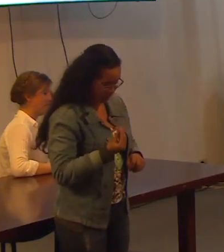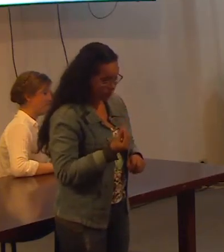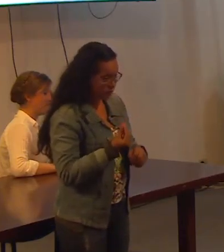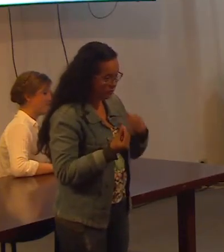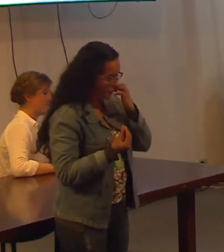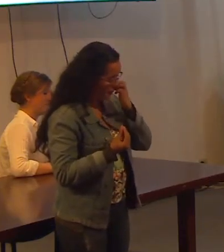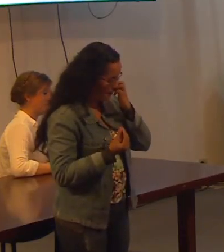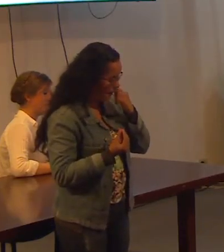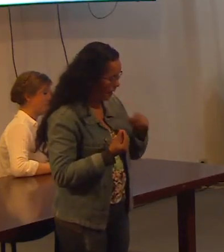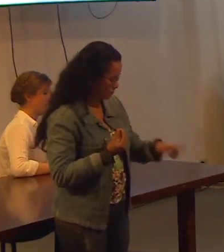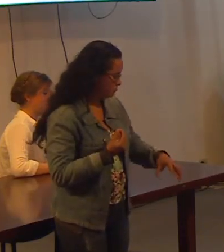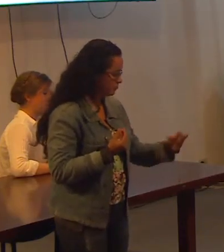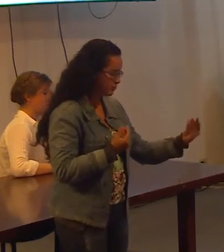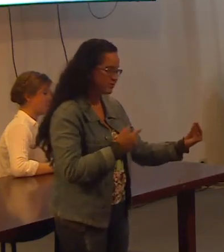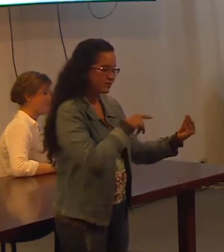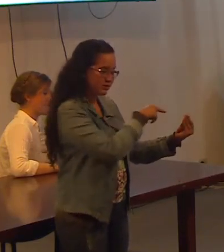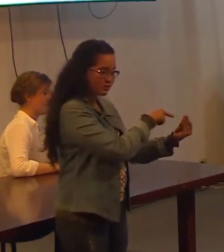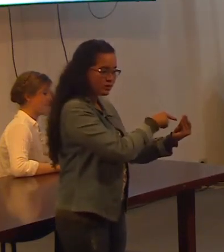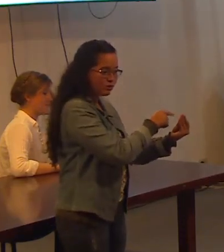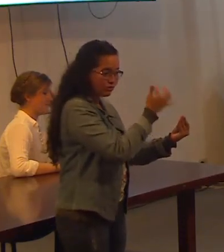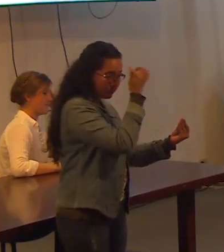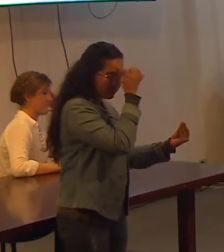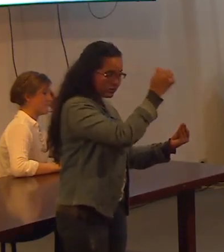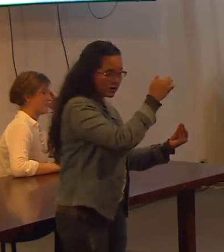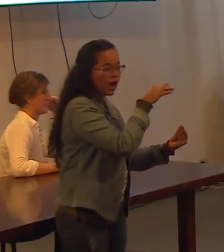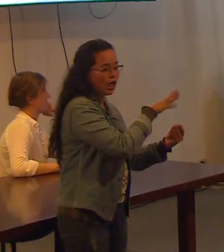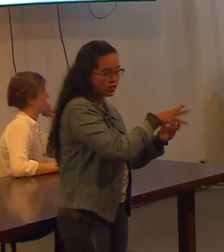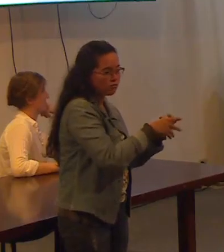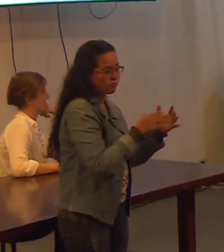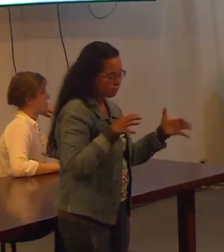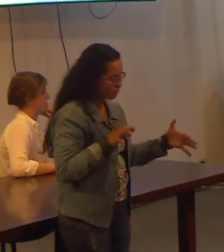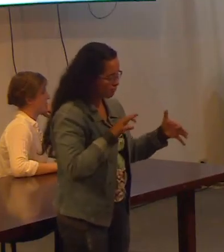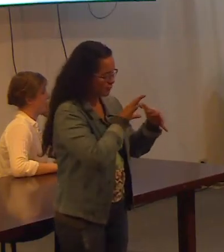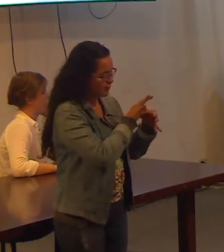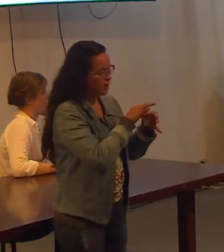hicieron parte de la construcción de materiales, ideas y opiniones.